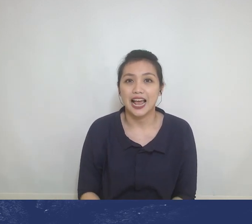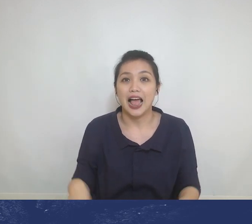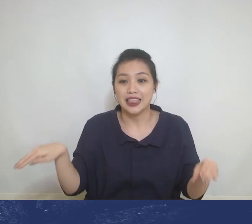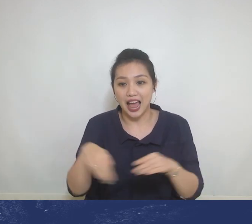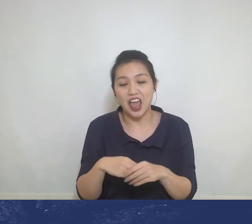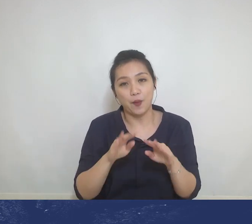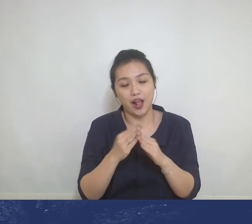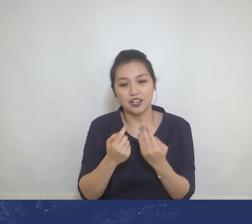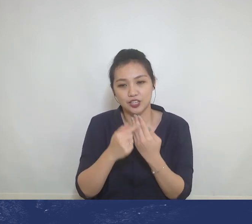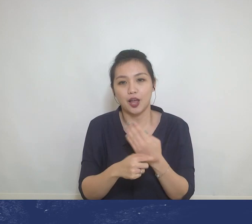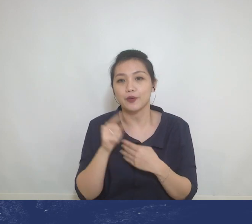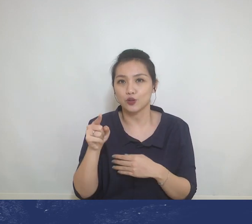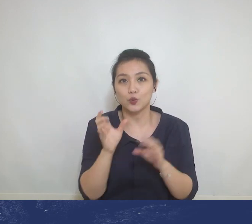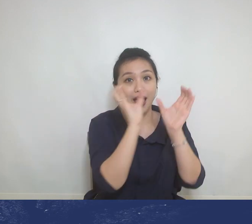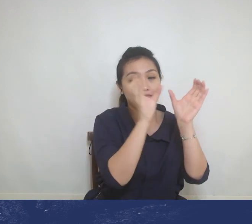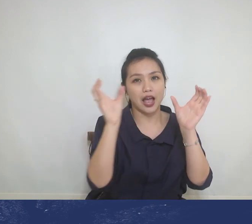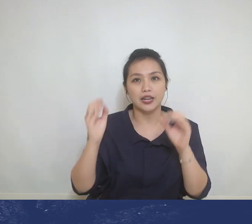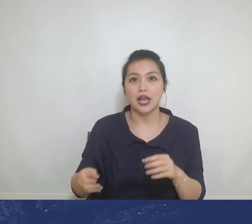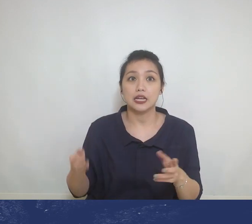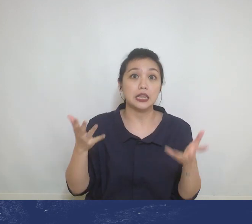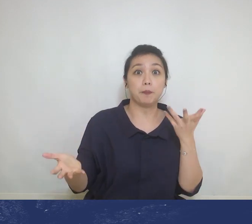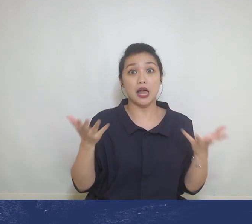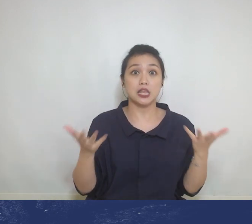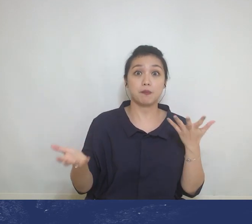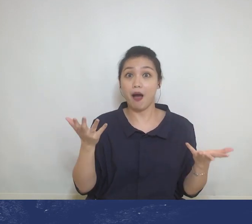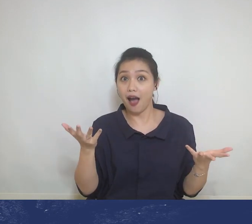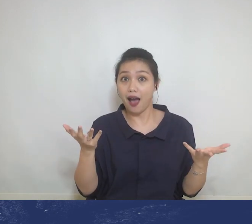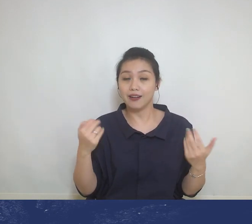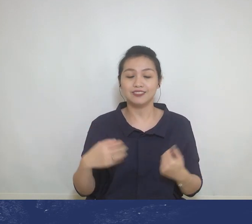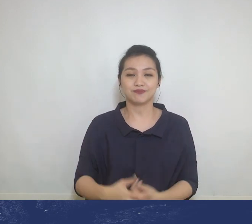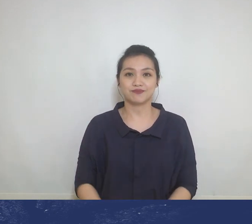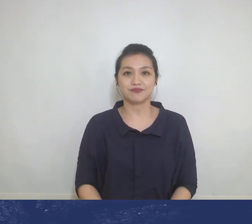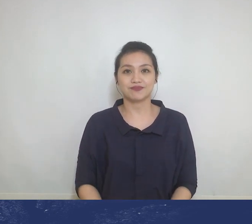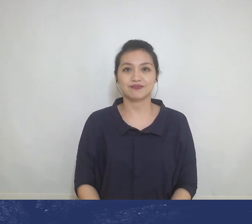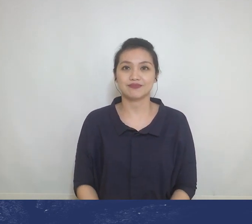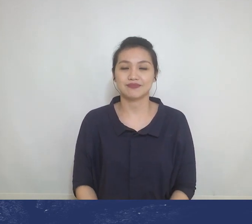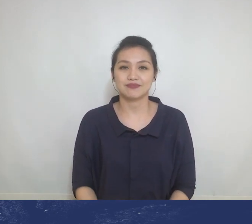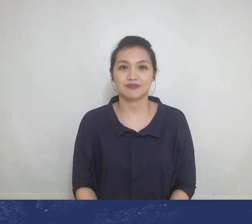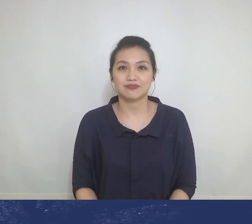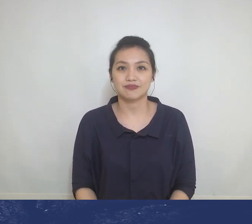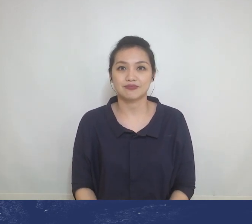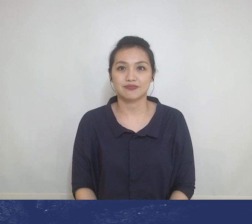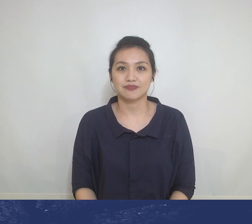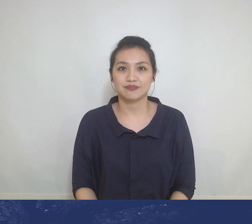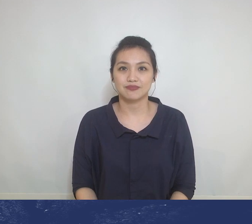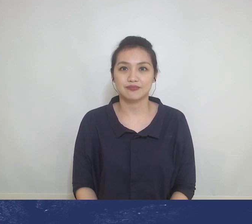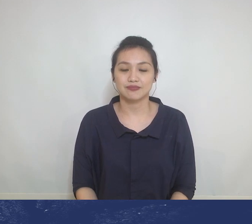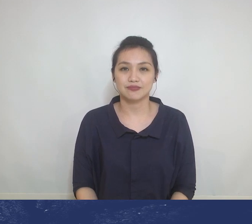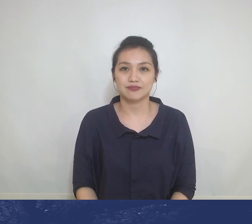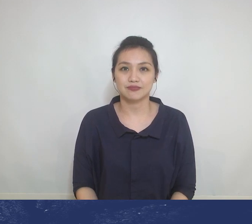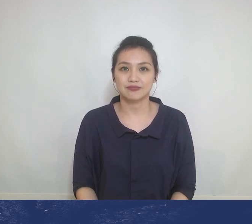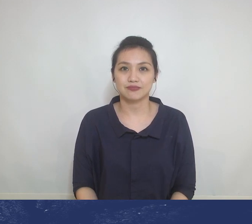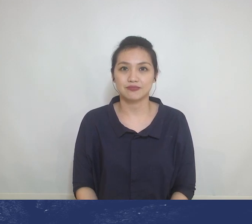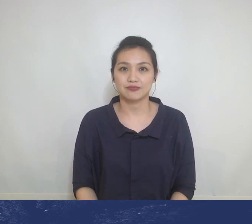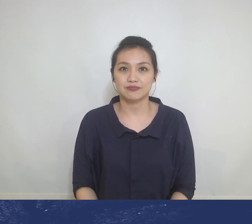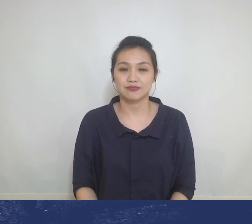tiba-tiba, kalau kita baca nanti itu ada kayak Esau itu menjumpai Yakub itu dengan membawa 400 orang. Kalau versi NLT-nya bilang